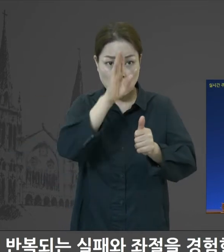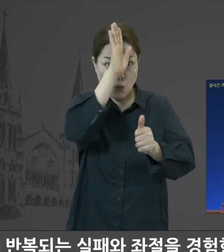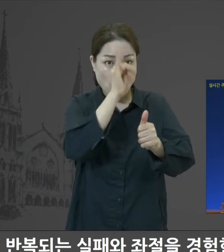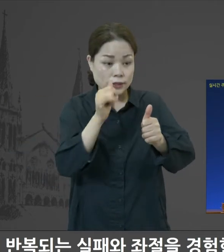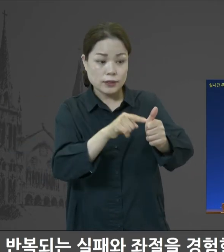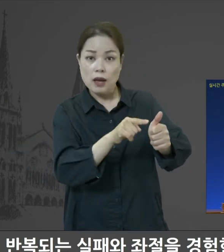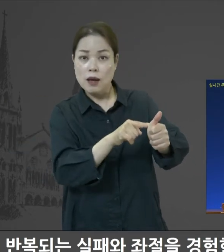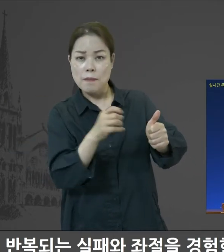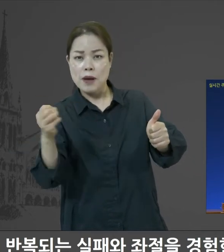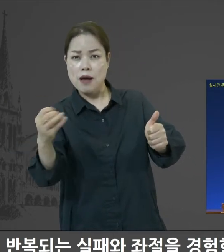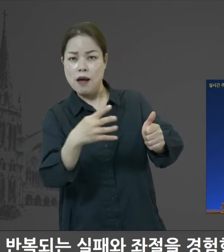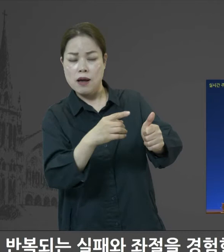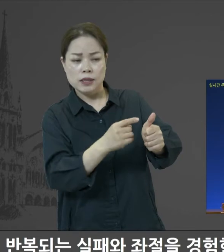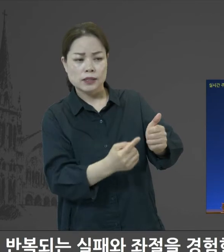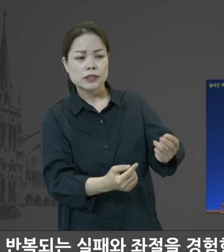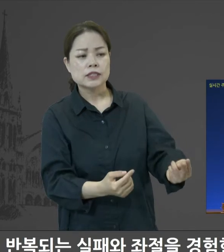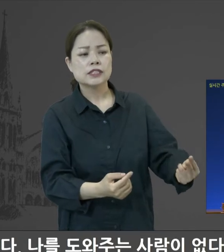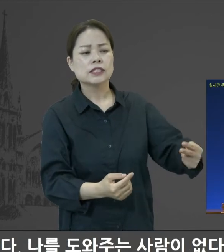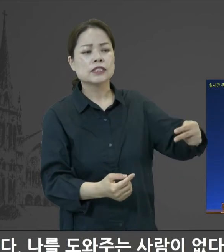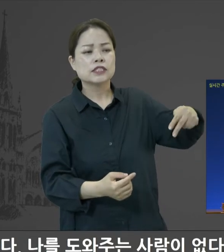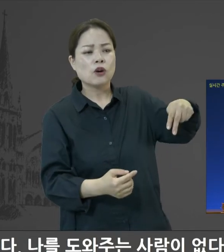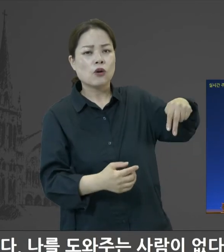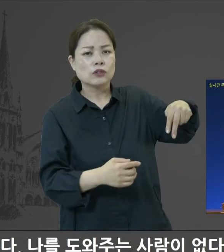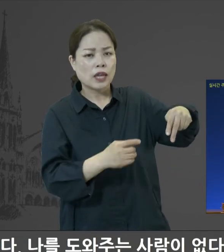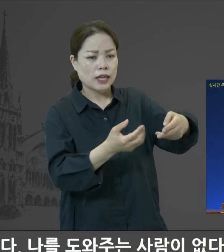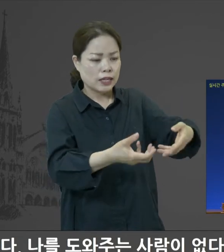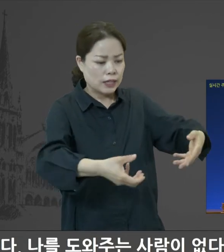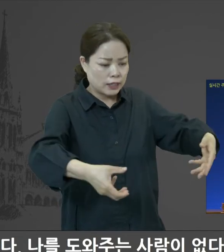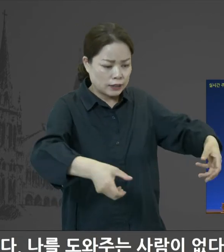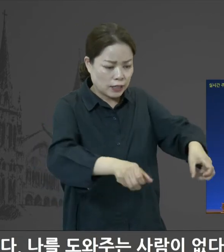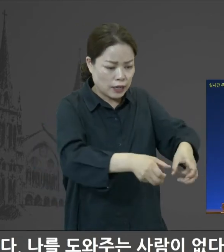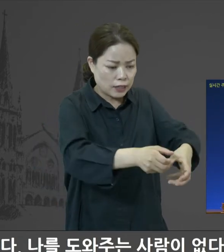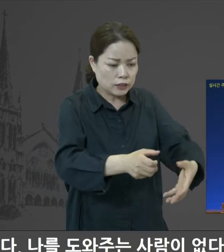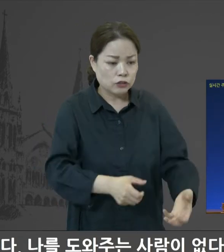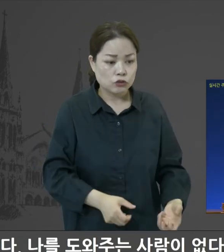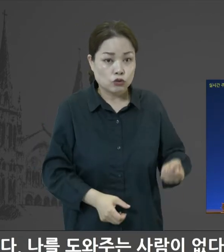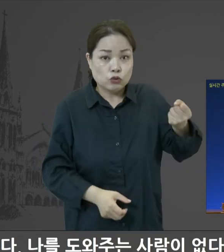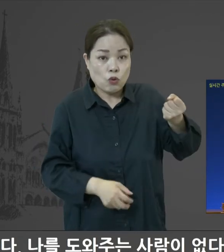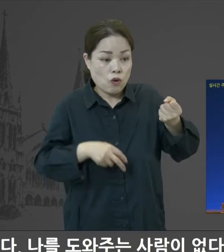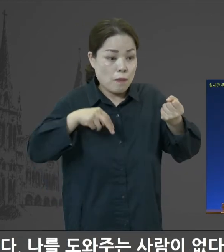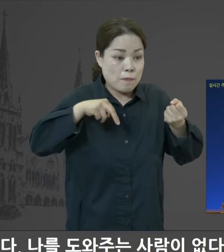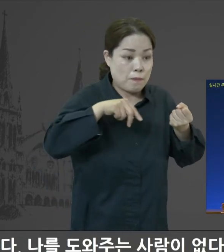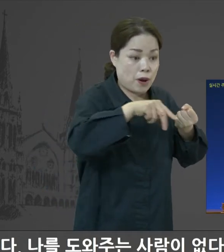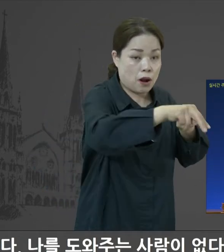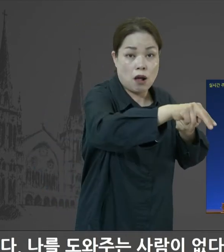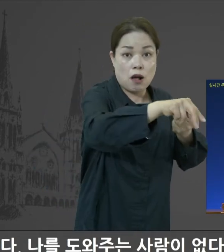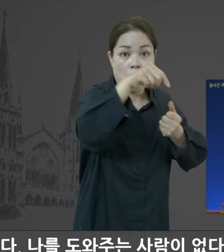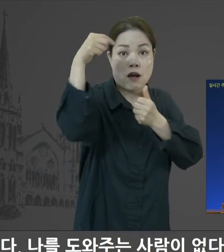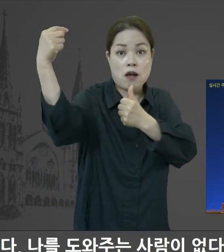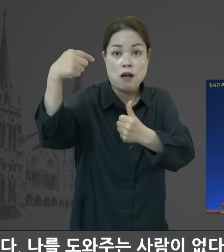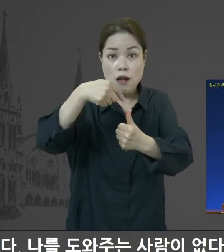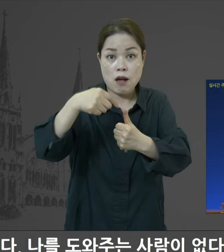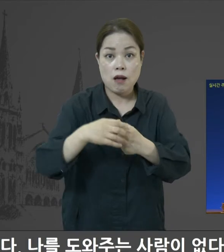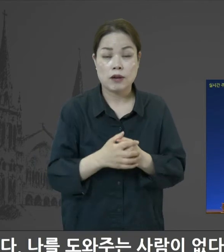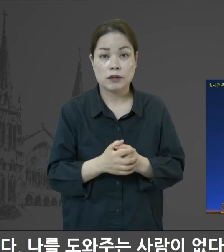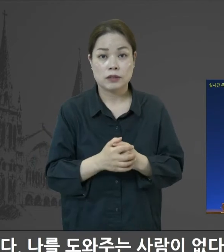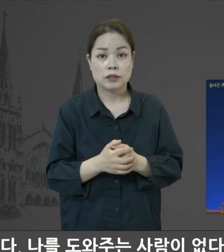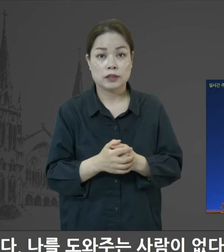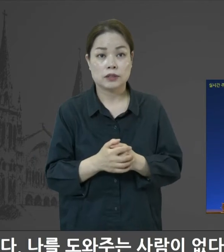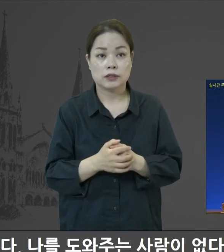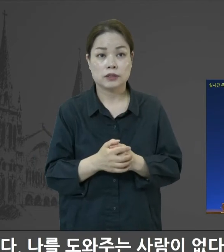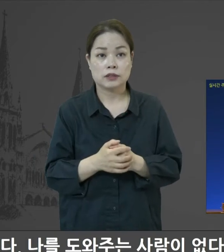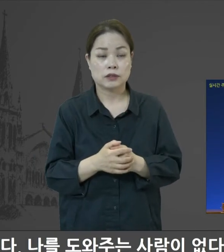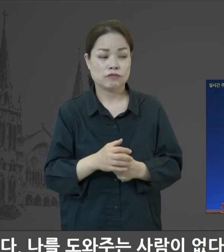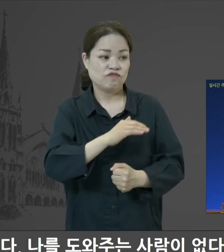말씀하십니까? 일어나 내 자리를 들고 걸어가라. 여러분, 얼마나 권세